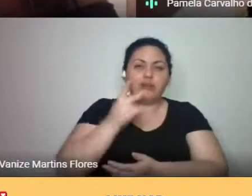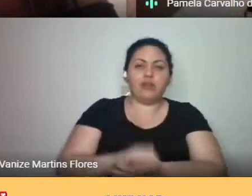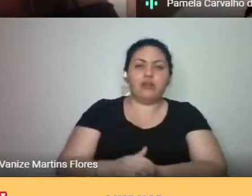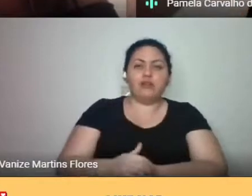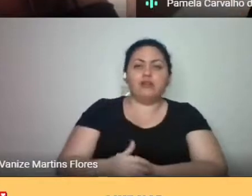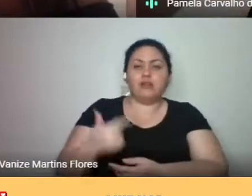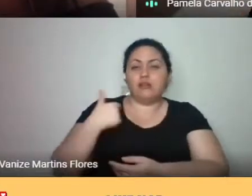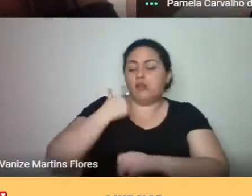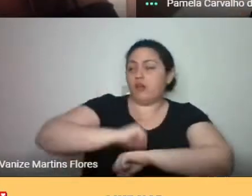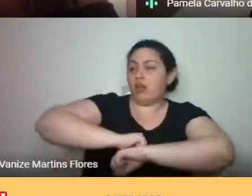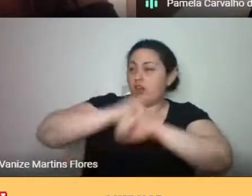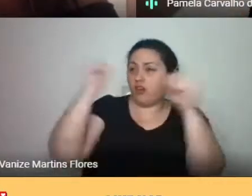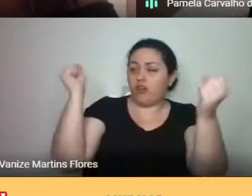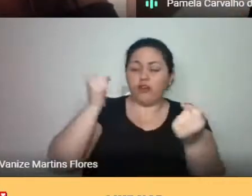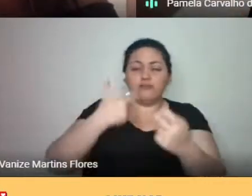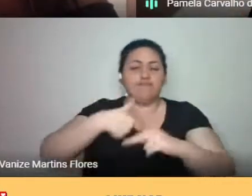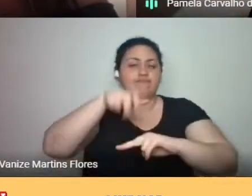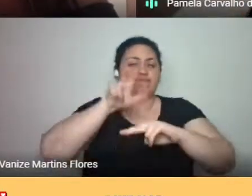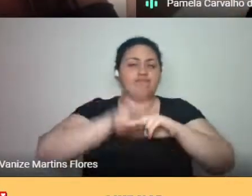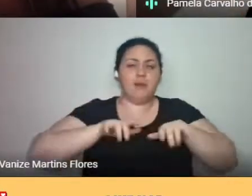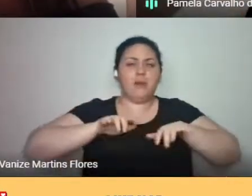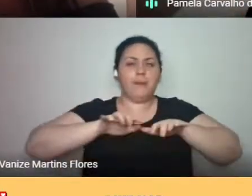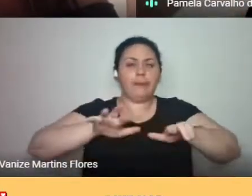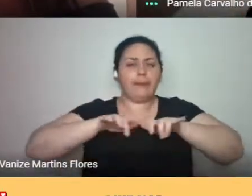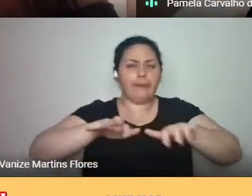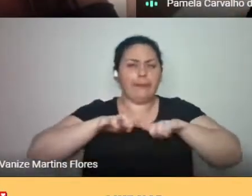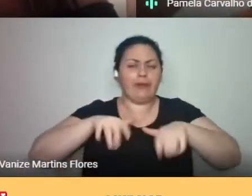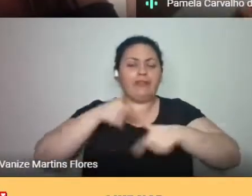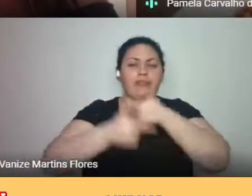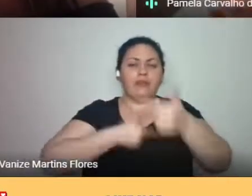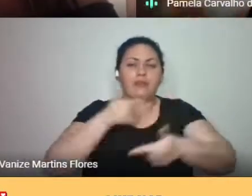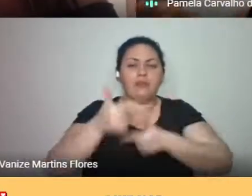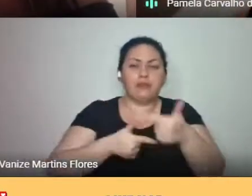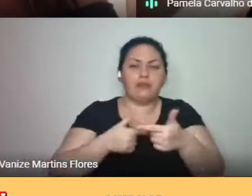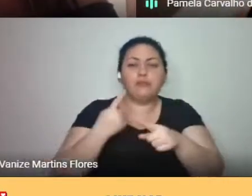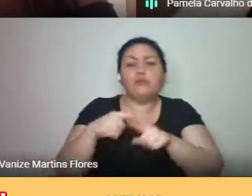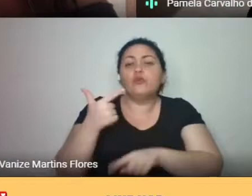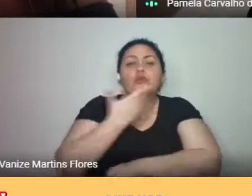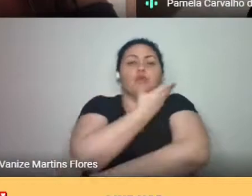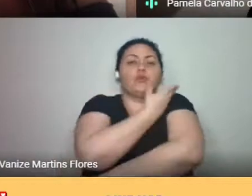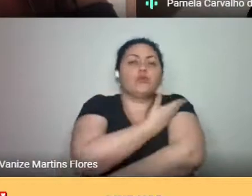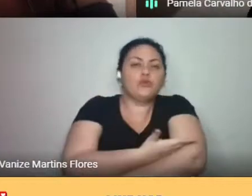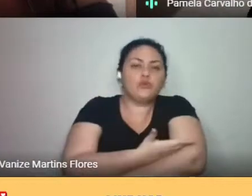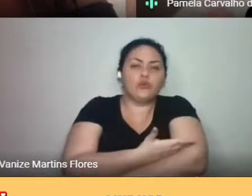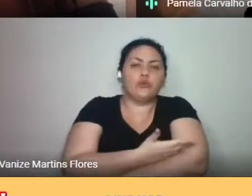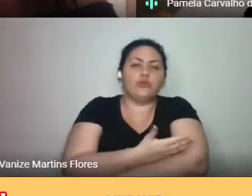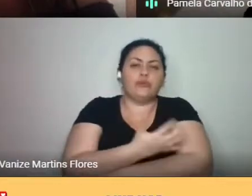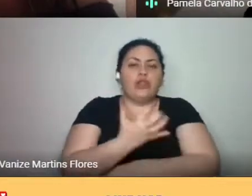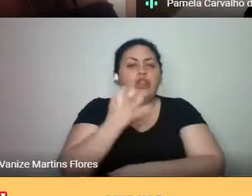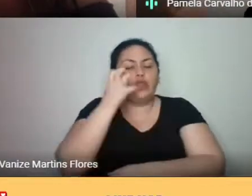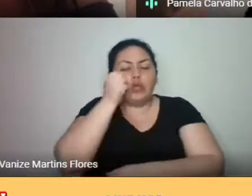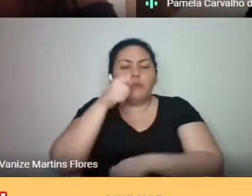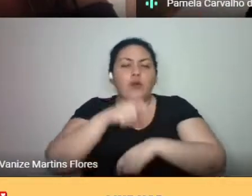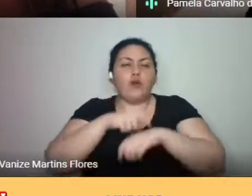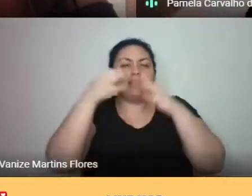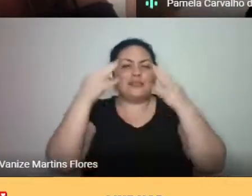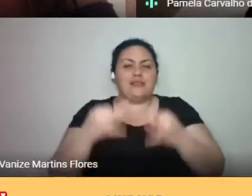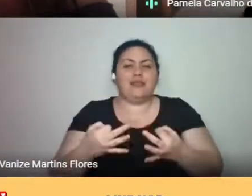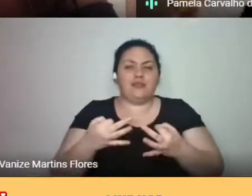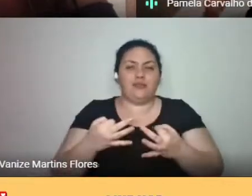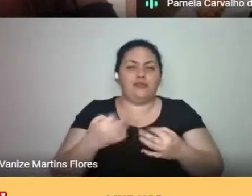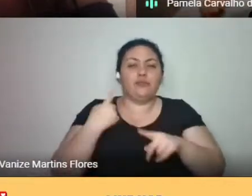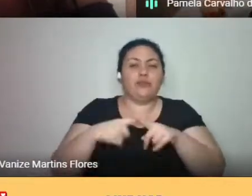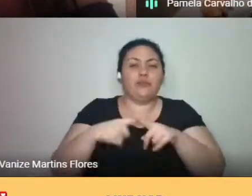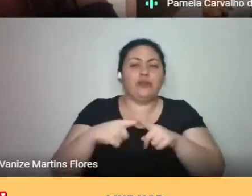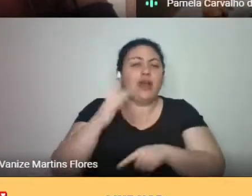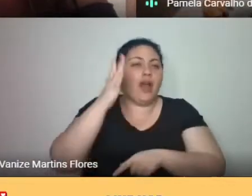computador e comecei a trabalhar. Porque eu não tenho mais o hábito de ir dormir no horário que eu dormia, porque no outro dia eu tinha que acordar